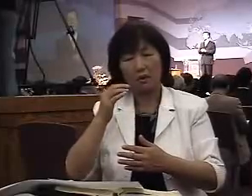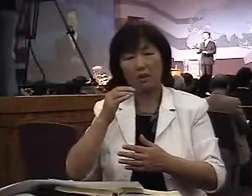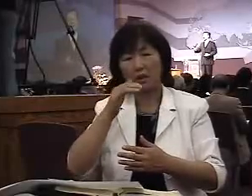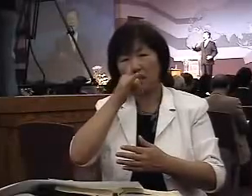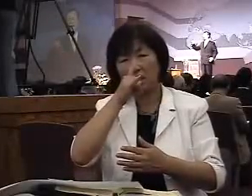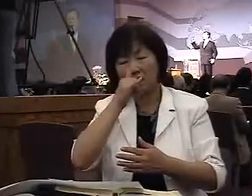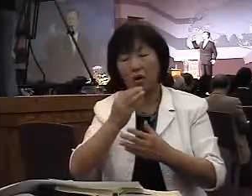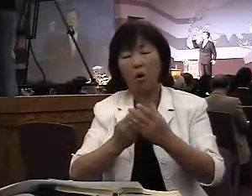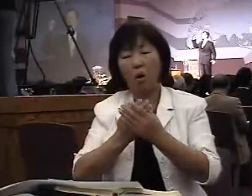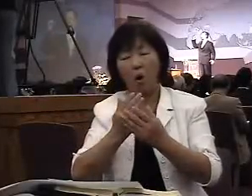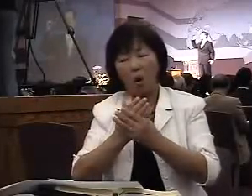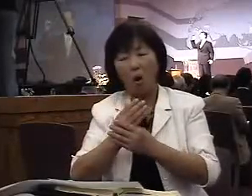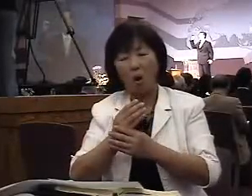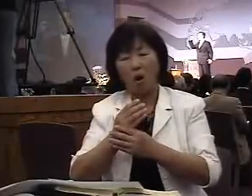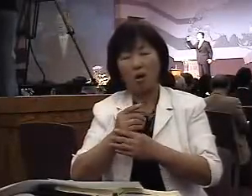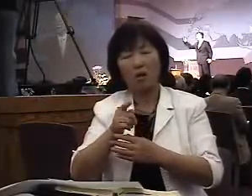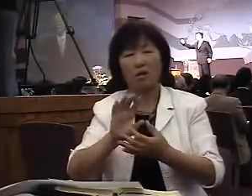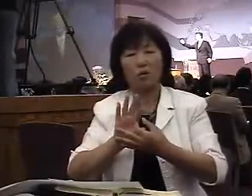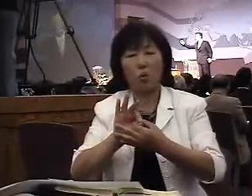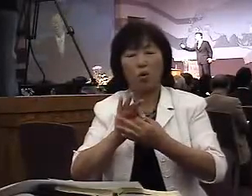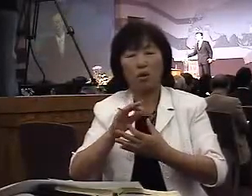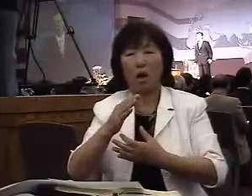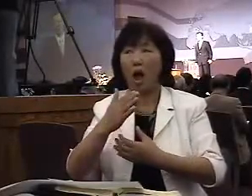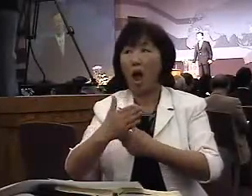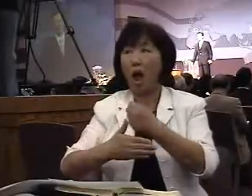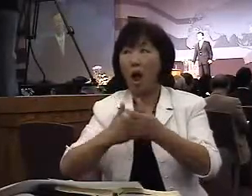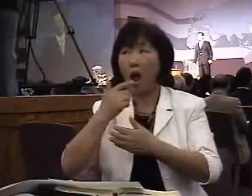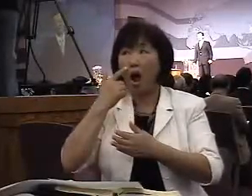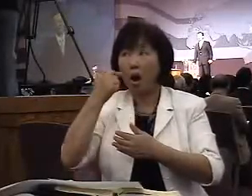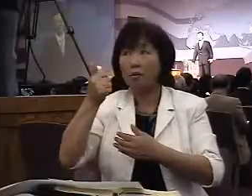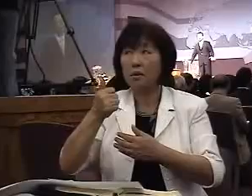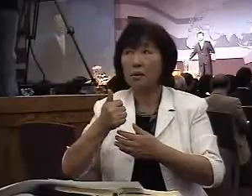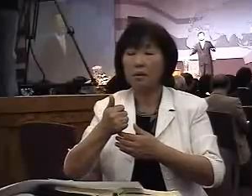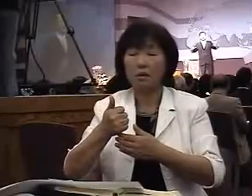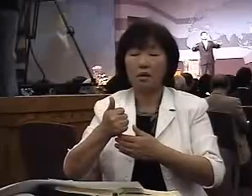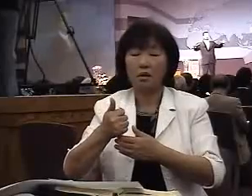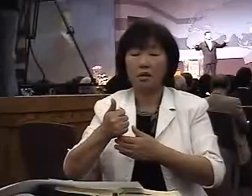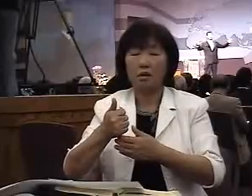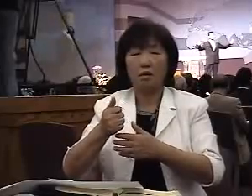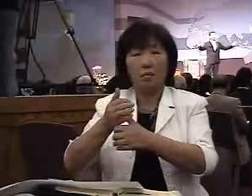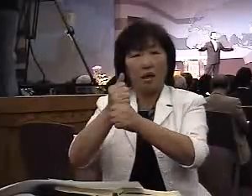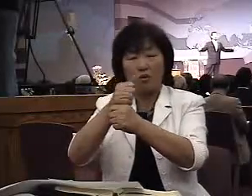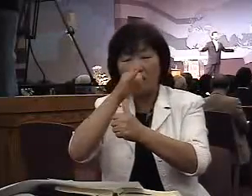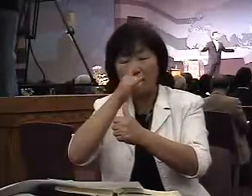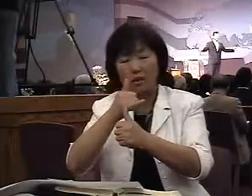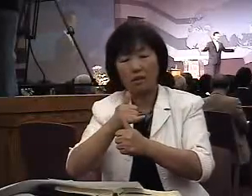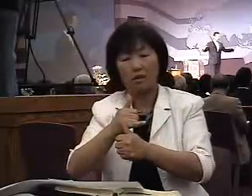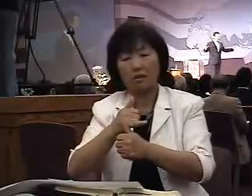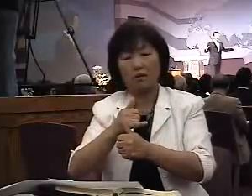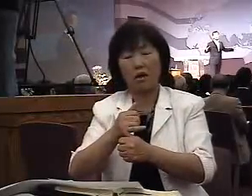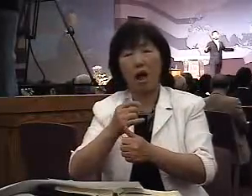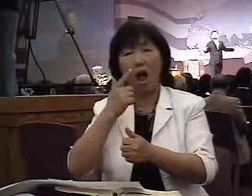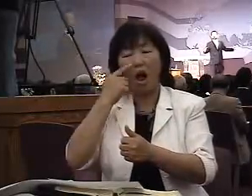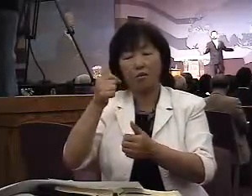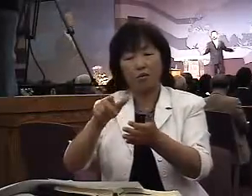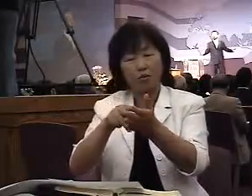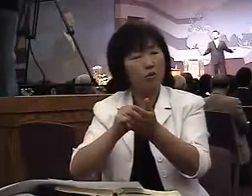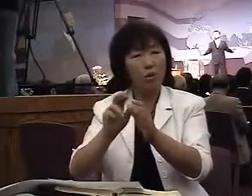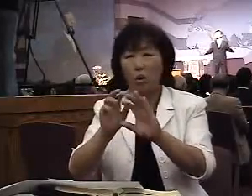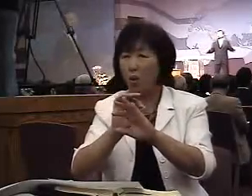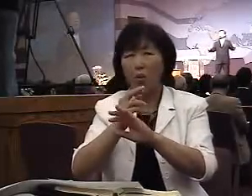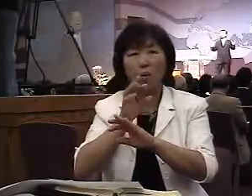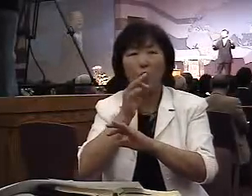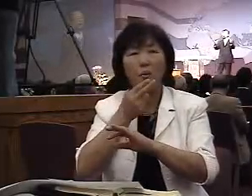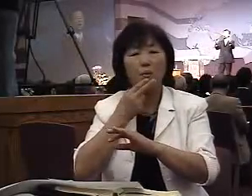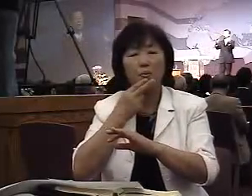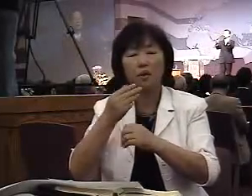통하여서 더욱더 아빠에게 매달릴 수 있는 기회, 아빠에게는 아무런 문제가 안 되니까 그 아버지를 내가